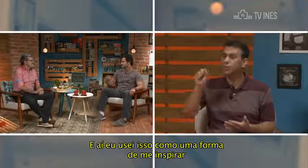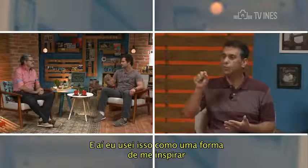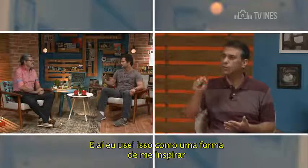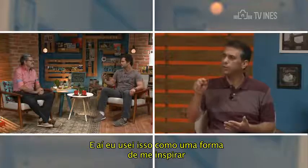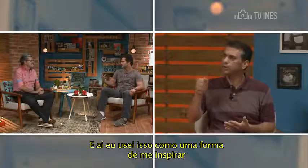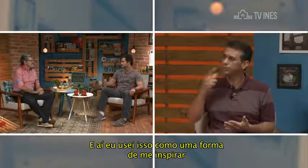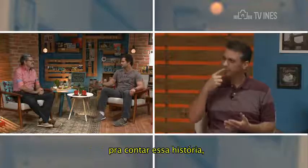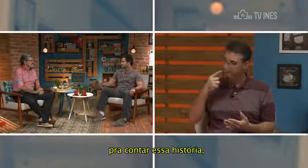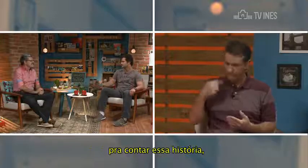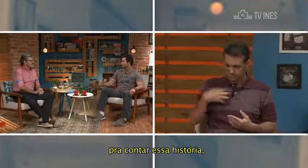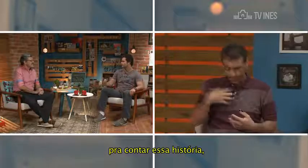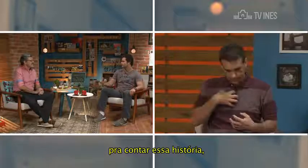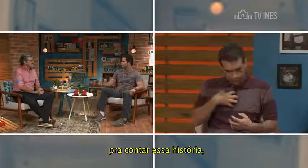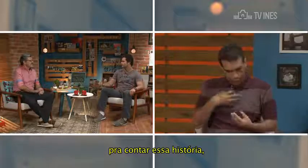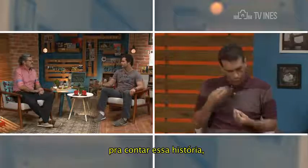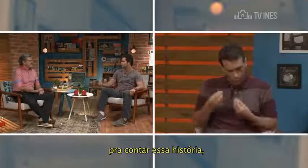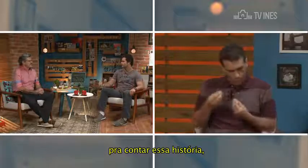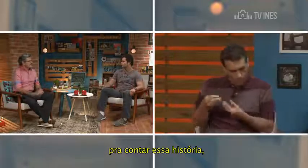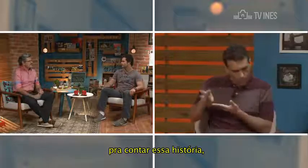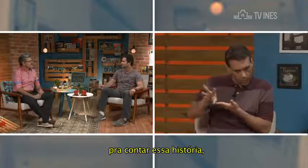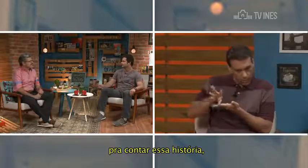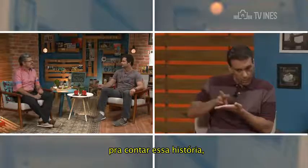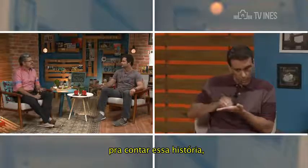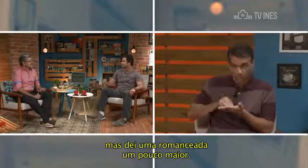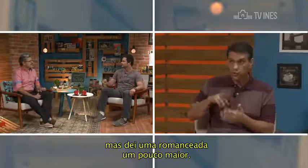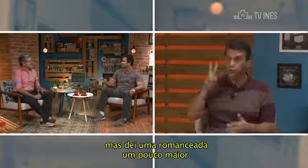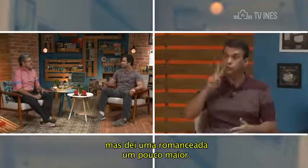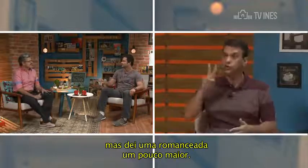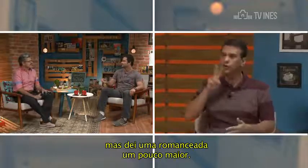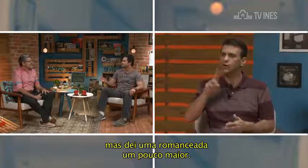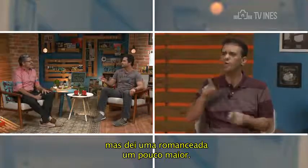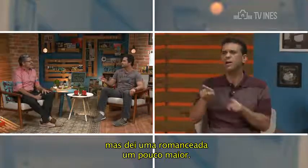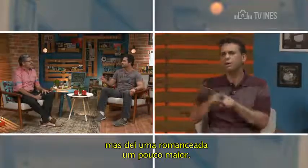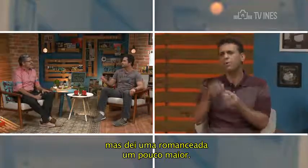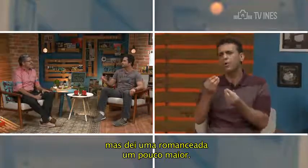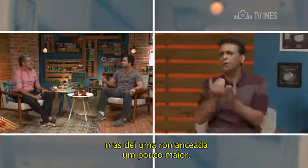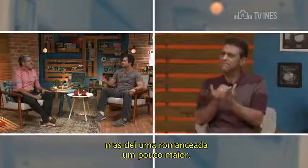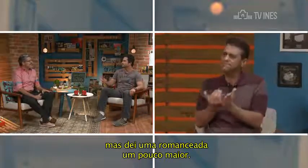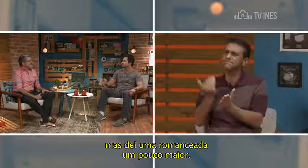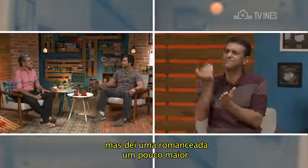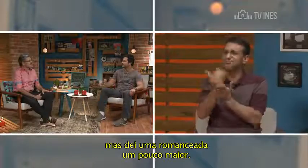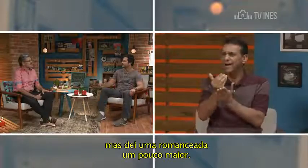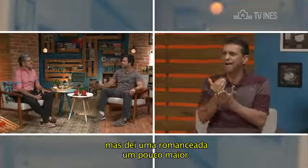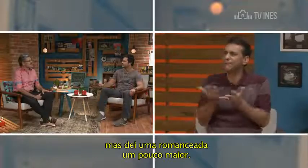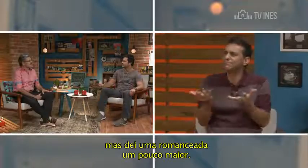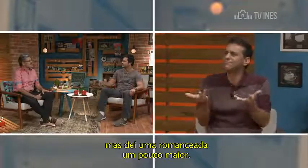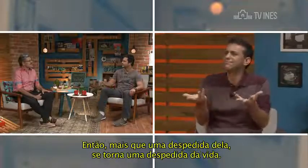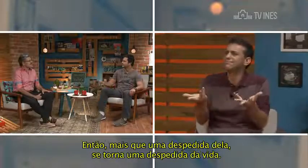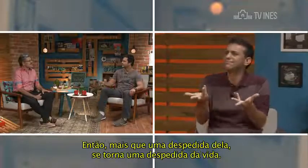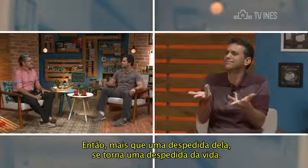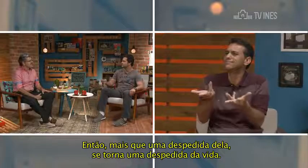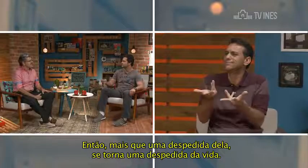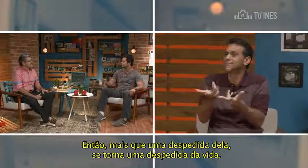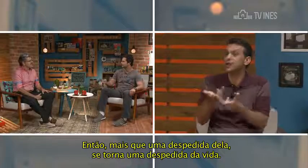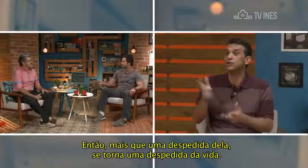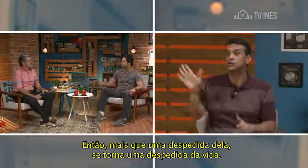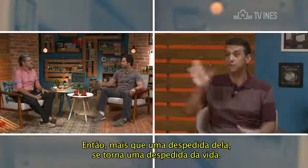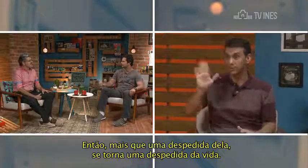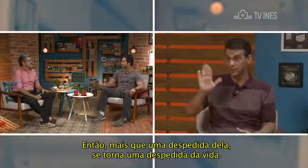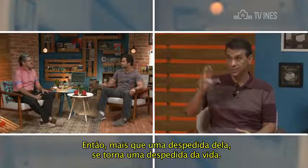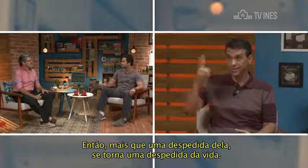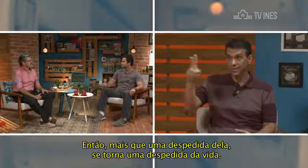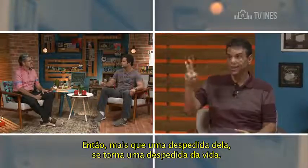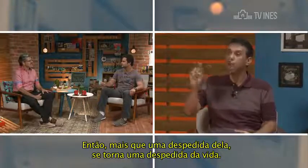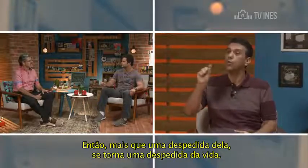me inspirar para contar essa história, mas dei uma romanceada um pouco maior, né? Então, mais que uma despedida